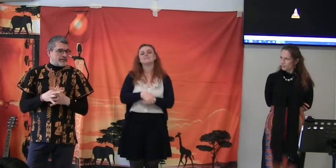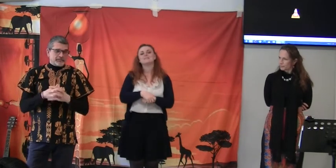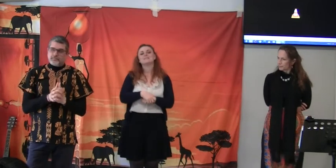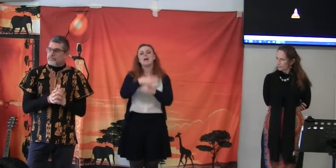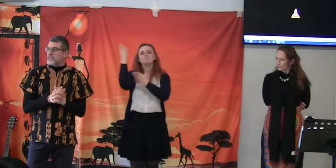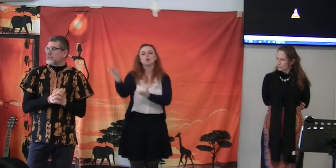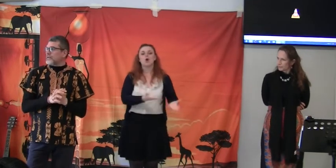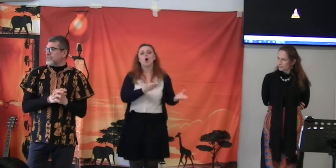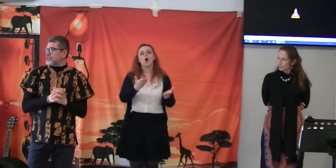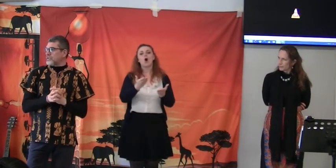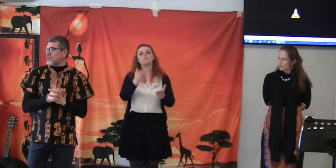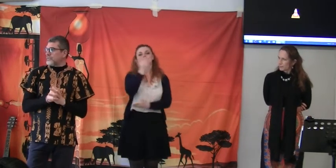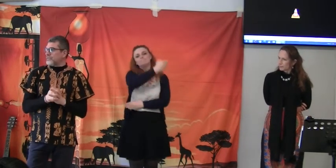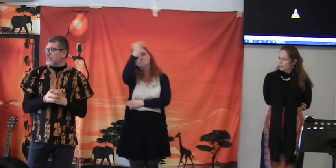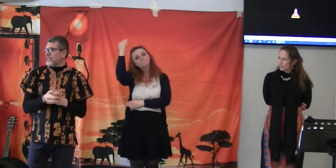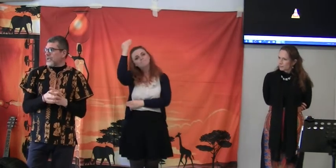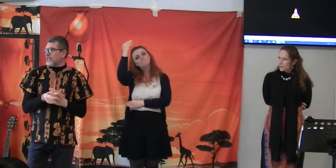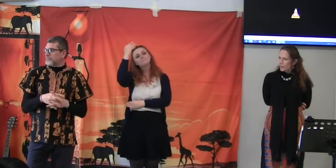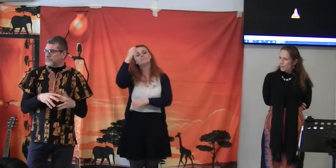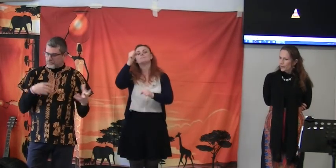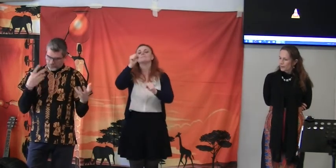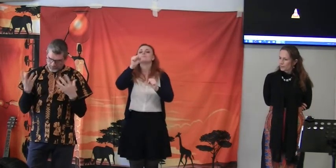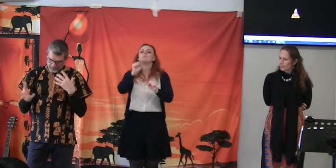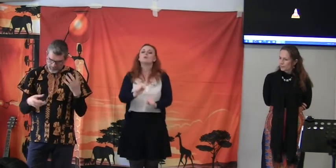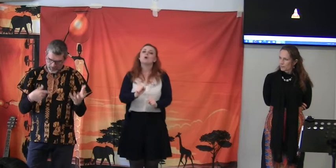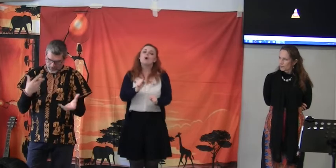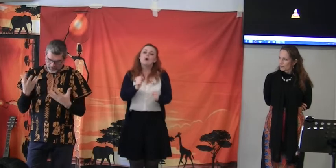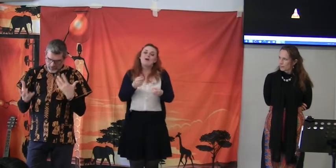per ritrovarci come famiglia